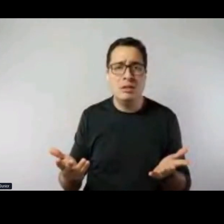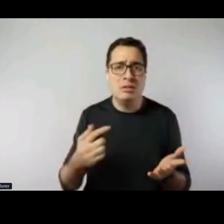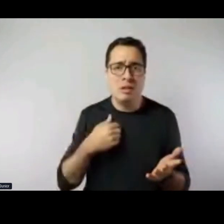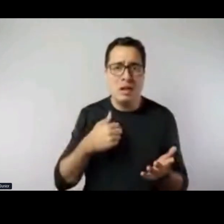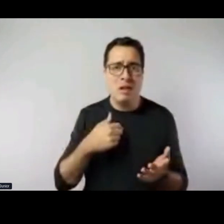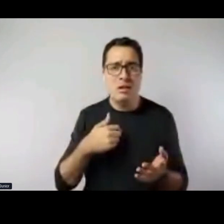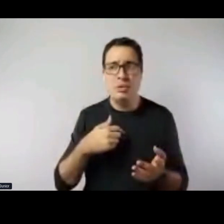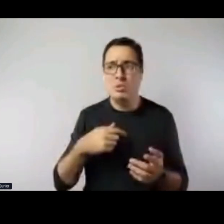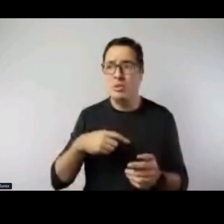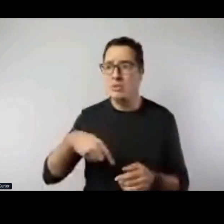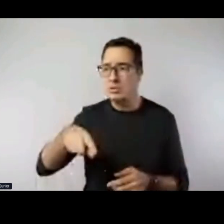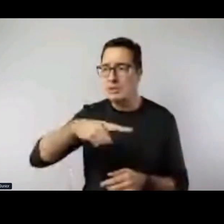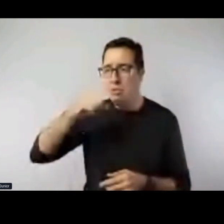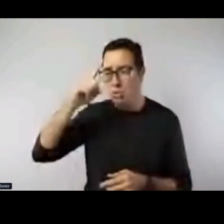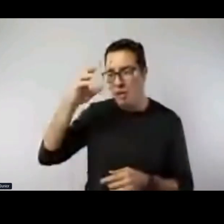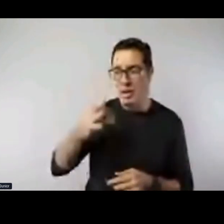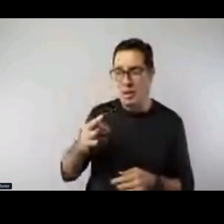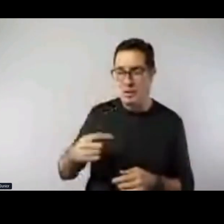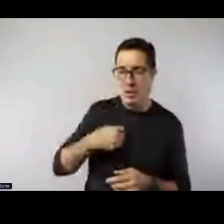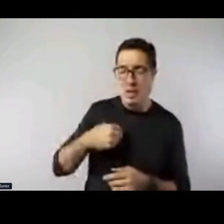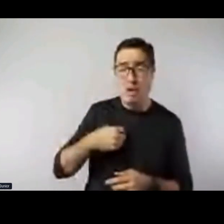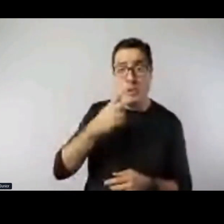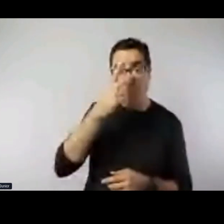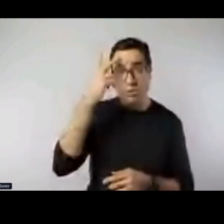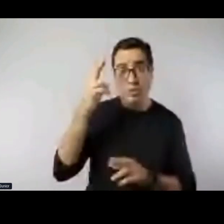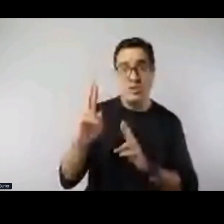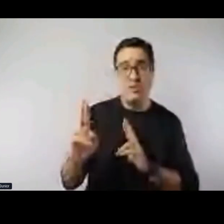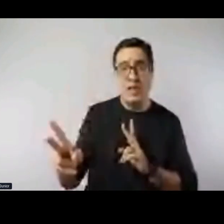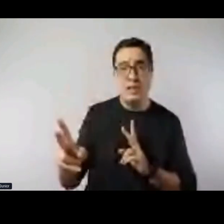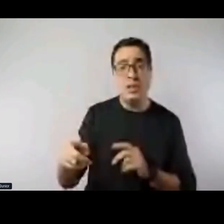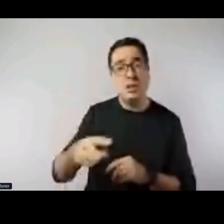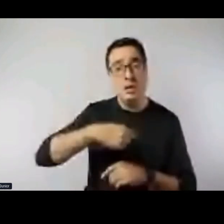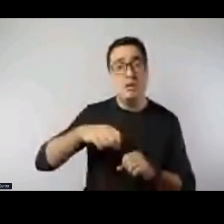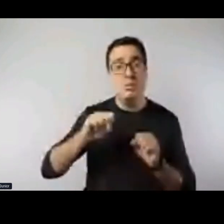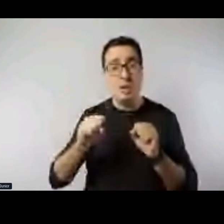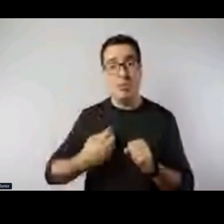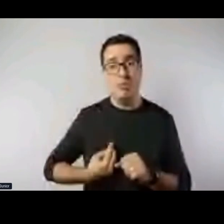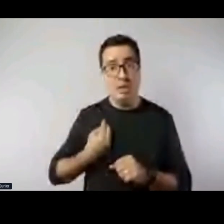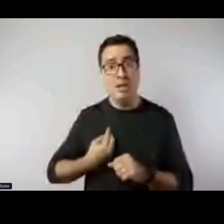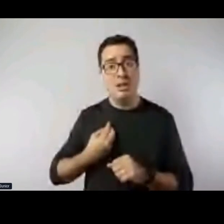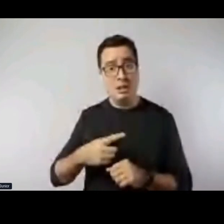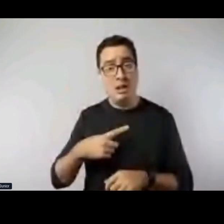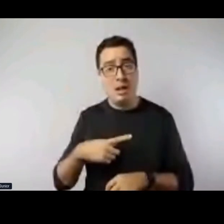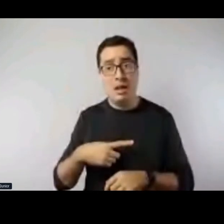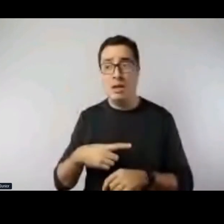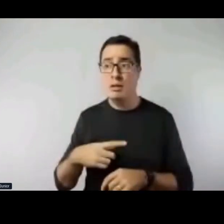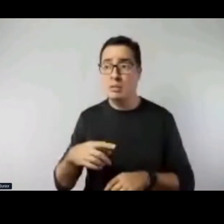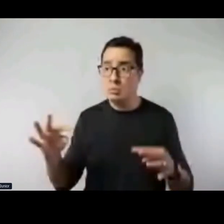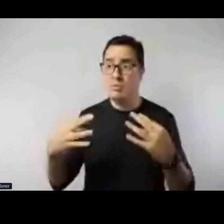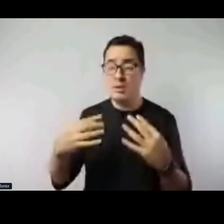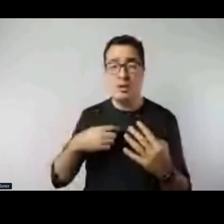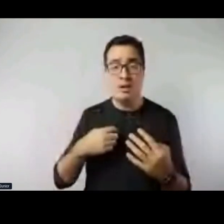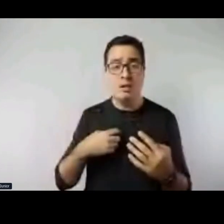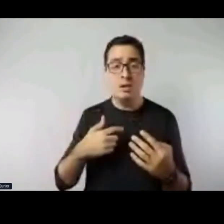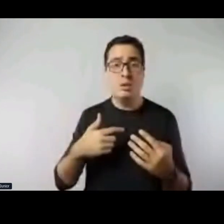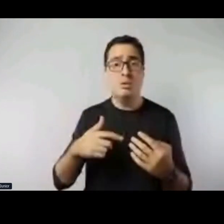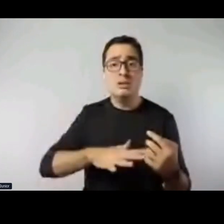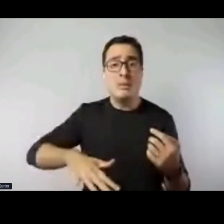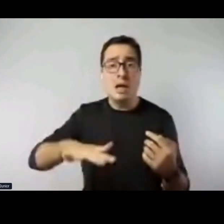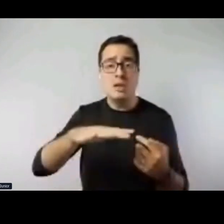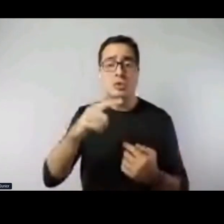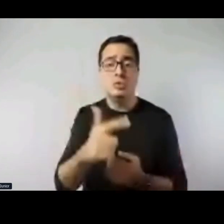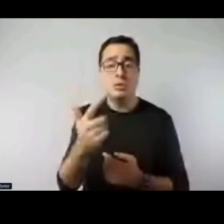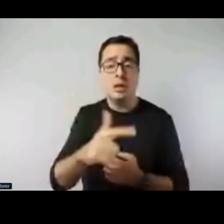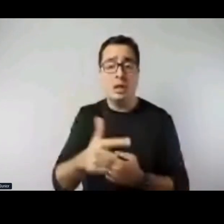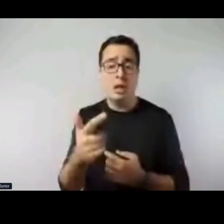entendem como pessoas diferentes e que nós podemos existir assim. Não temos esse espaço, não